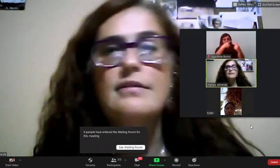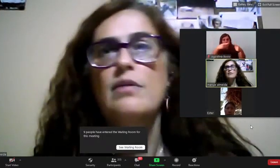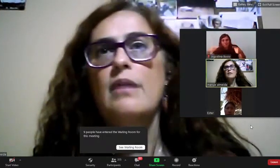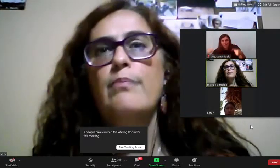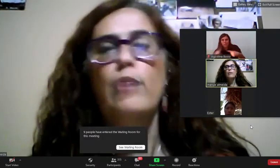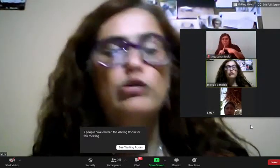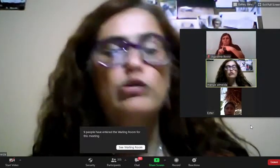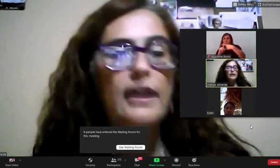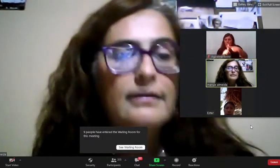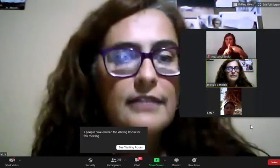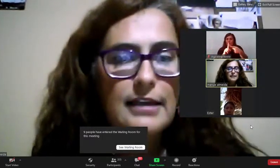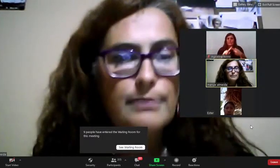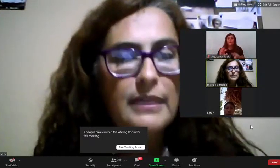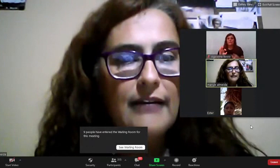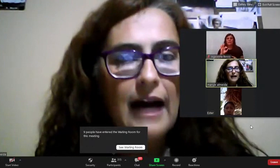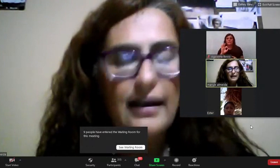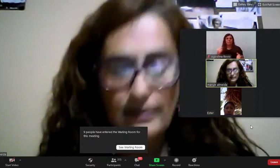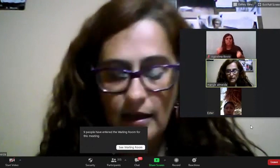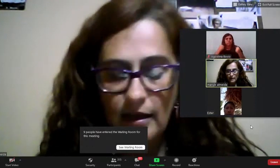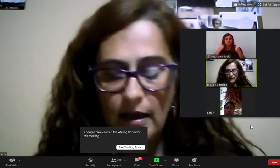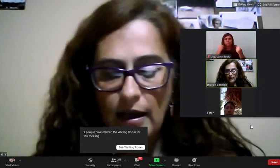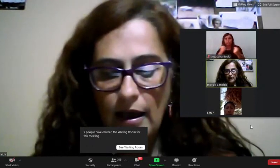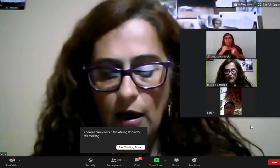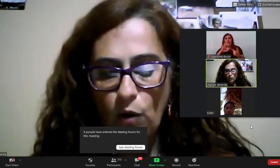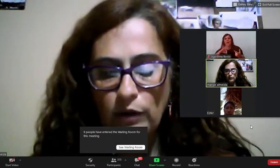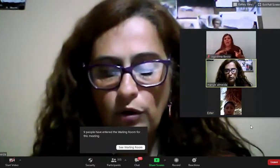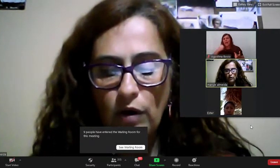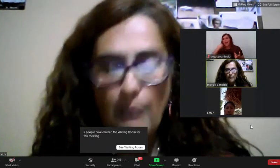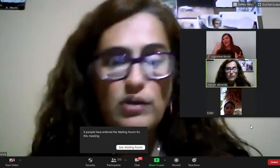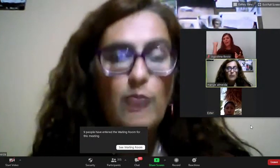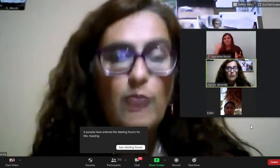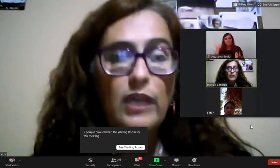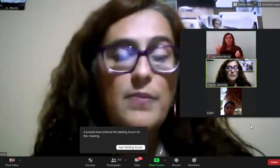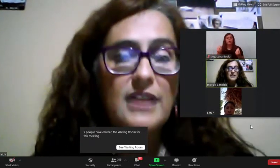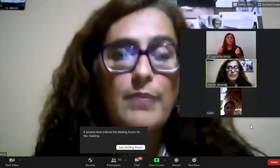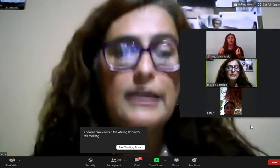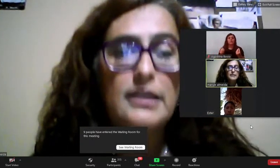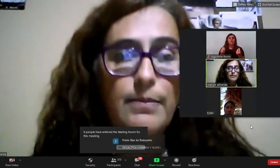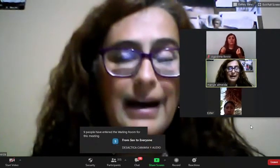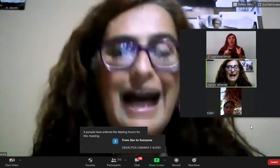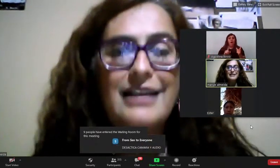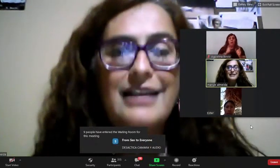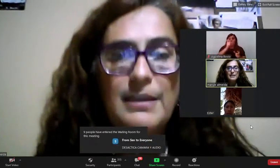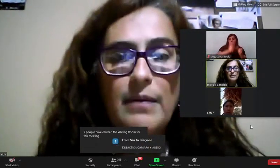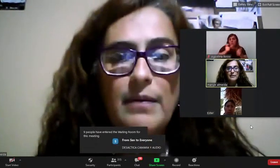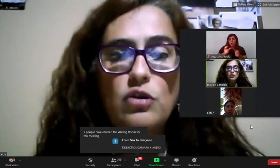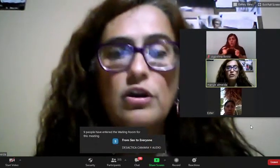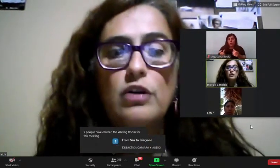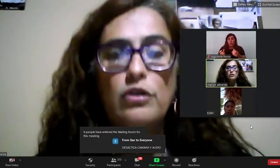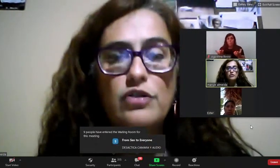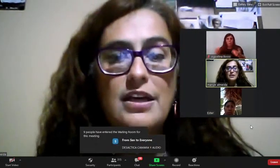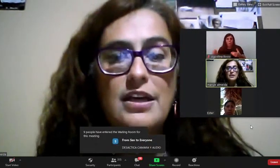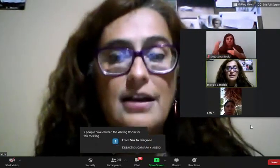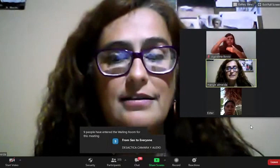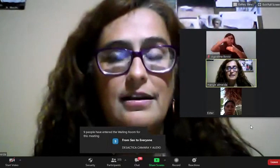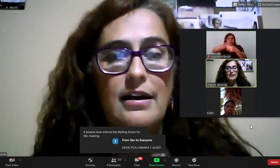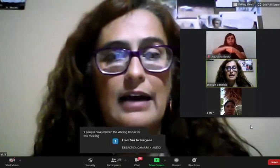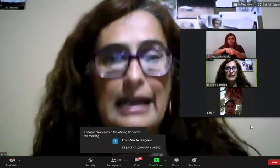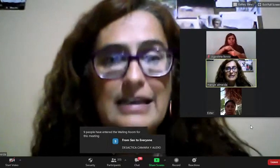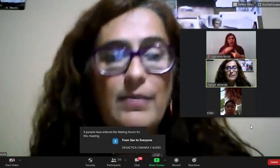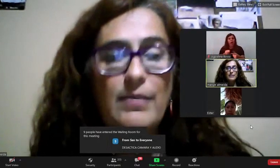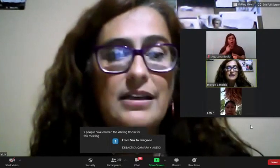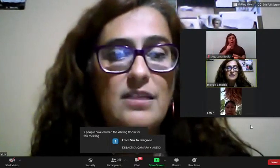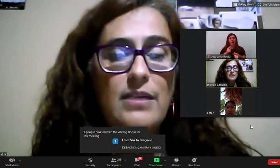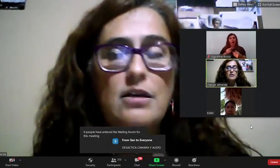positivas, potentes, vitales. Cuando las personas pueden empezar a participar activamente y son reconocidas